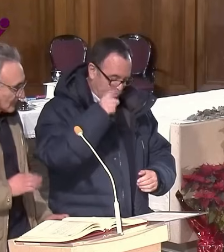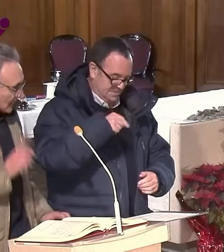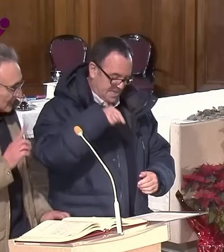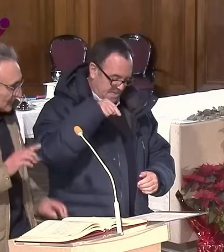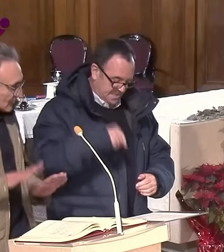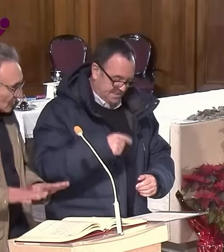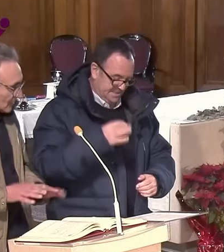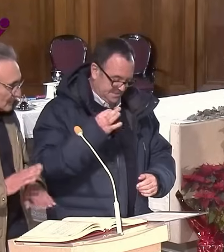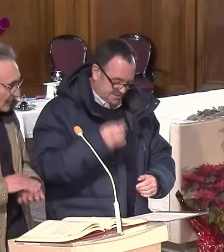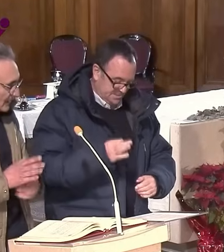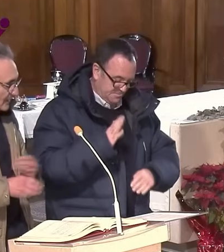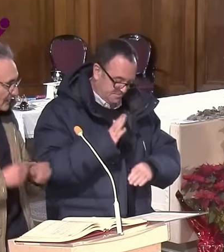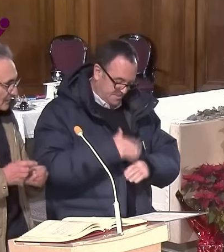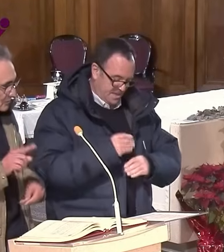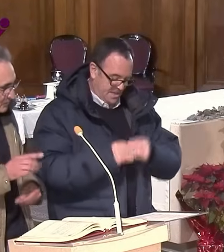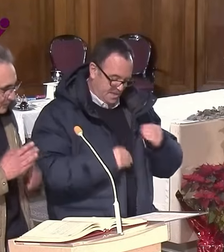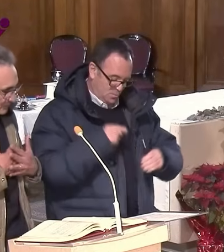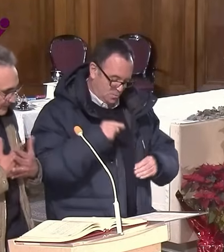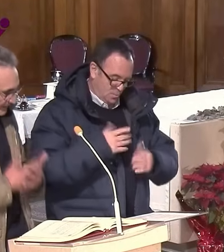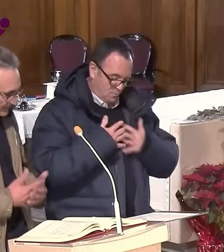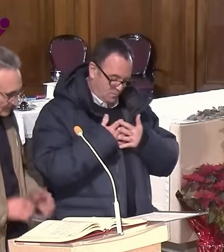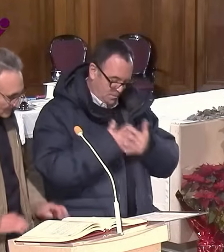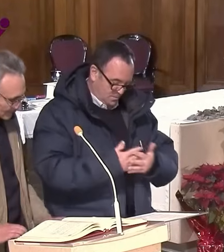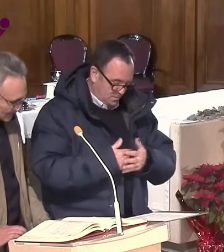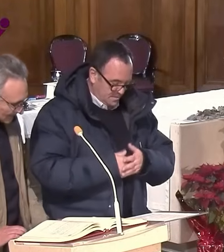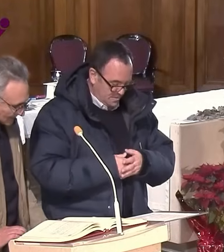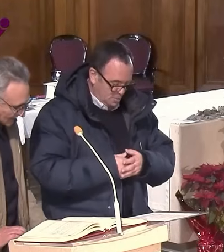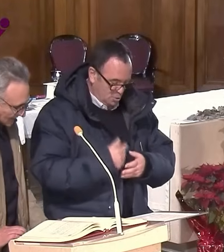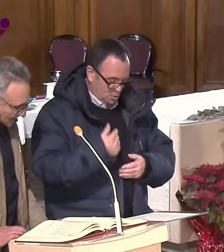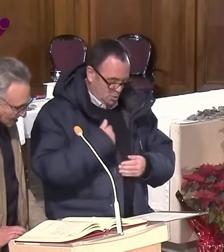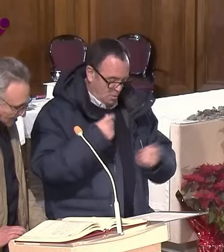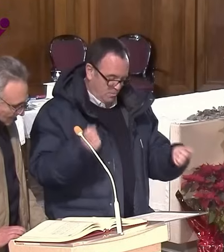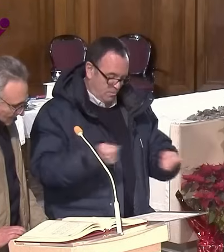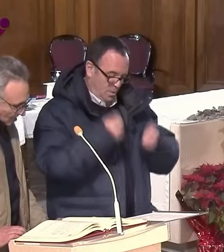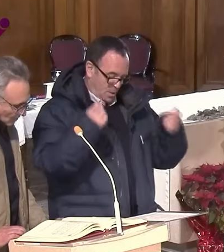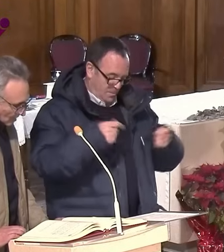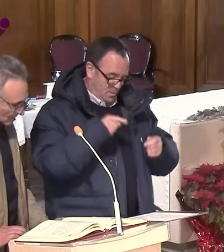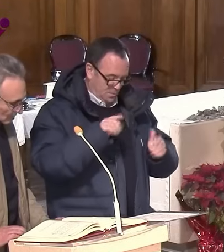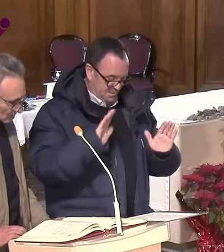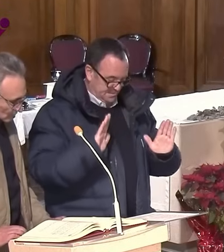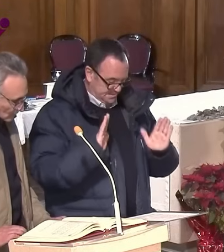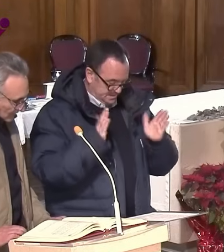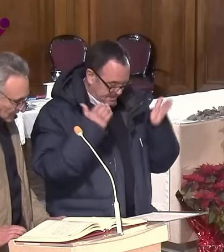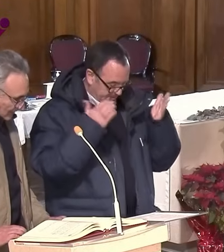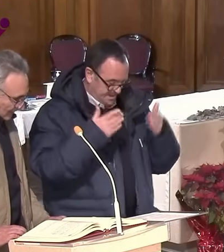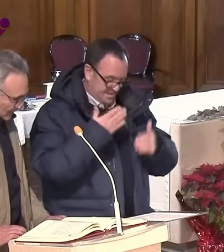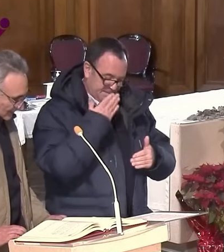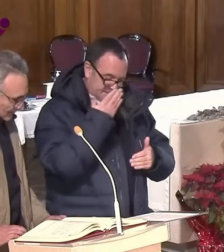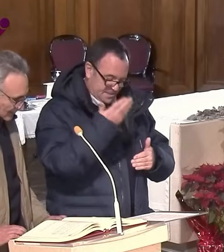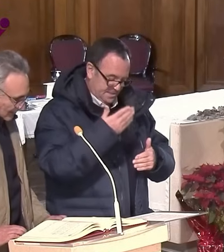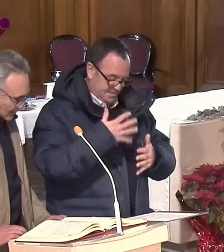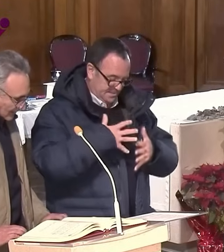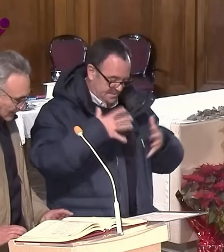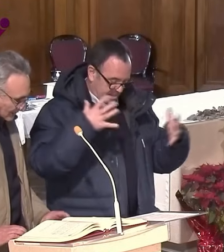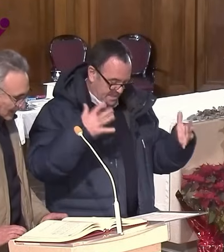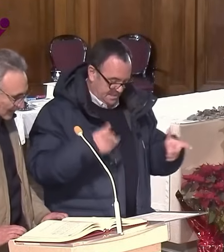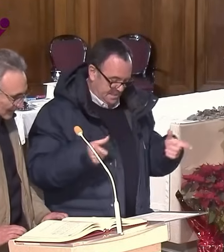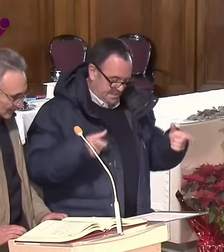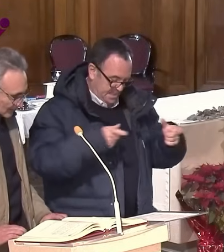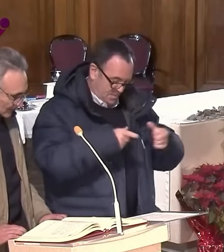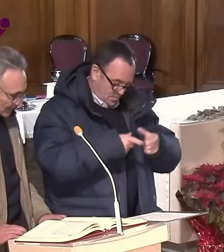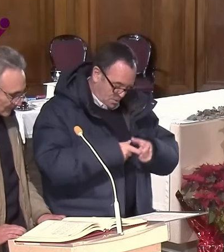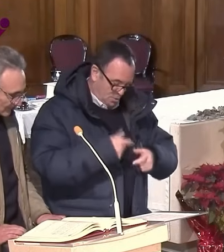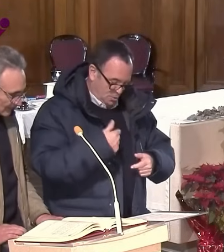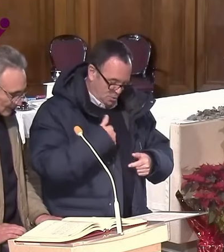Señor, aquí estoy para hacer tu voluntad. He proclamado tu justicia ante la